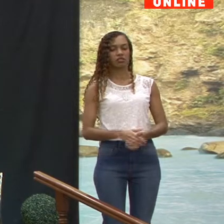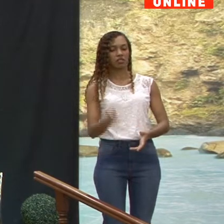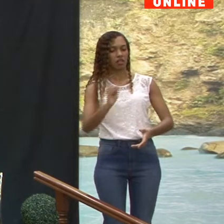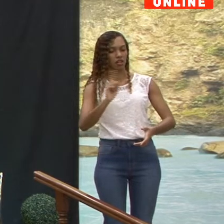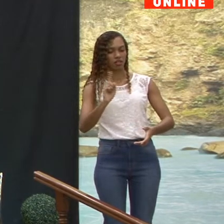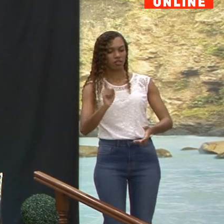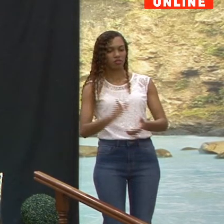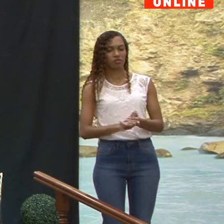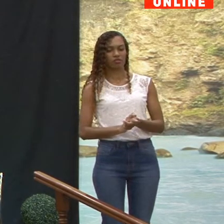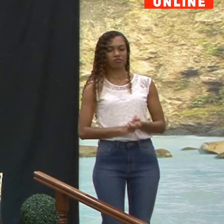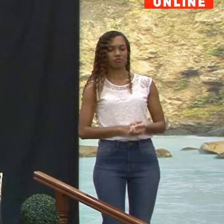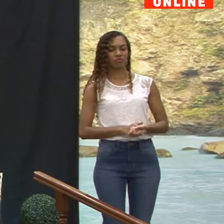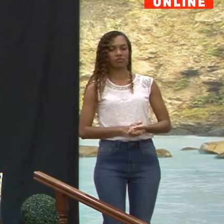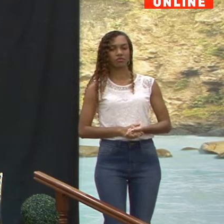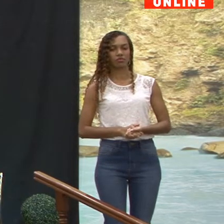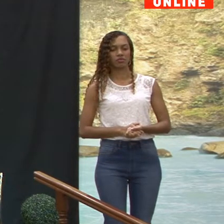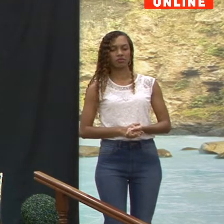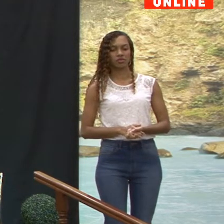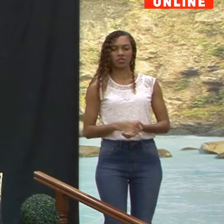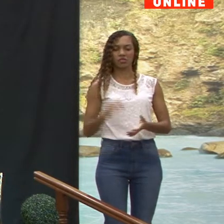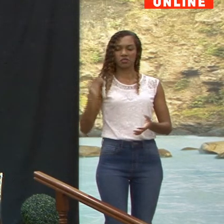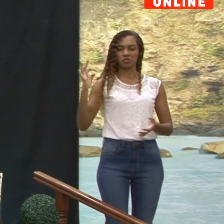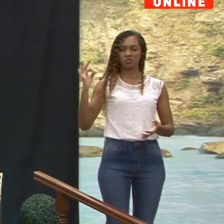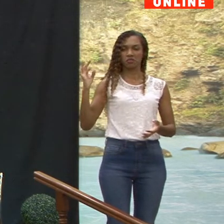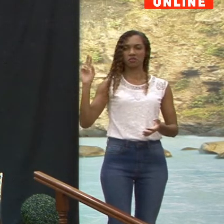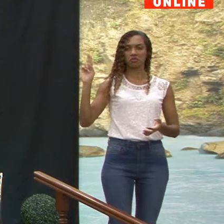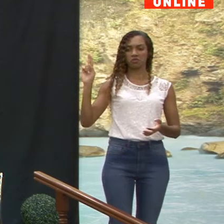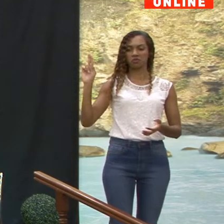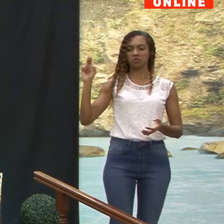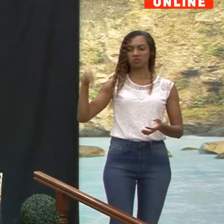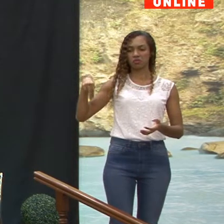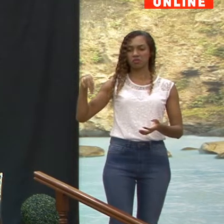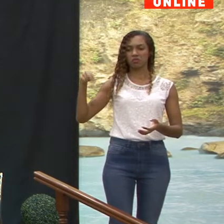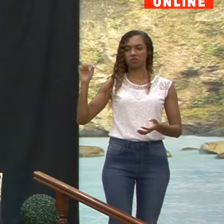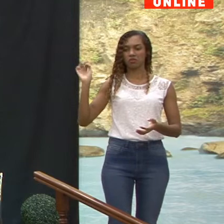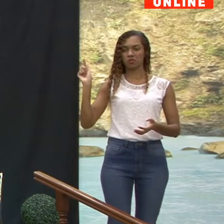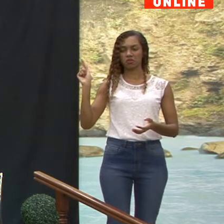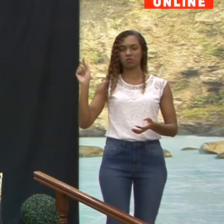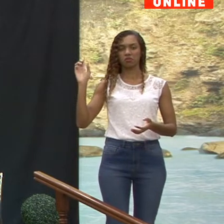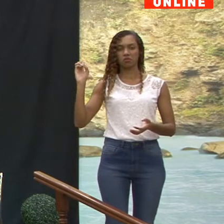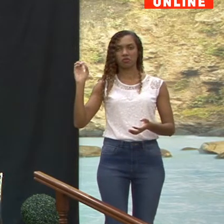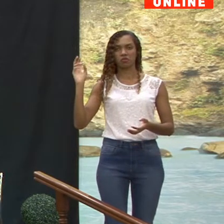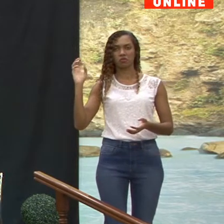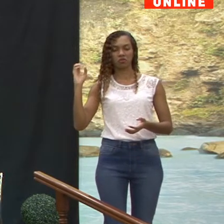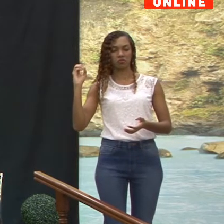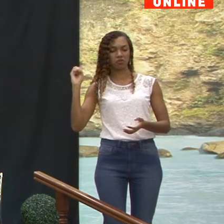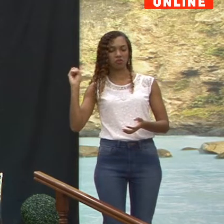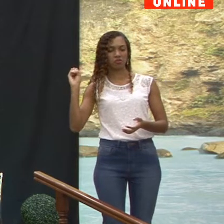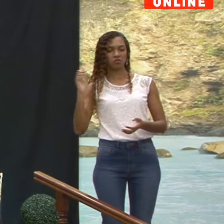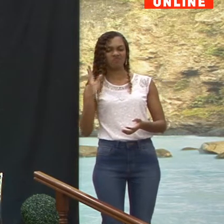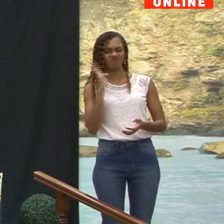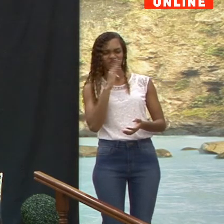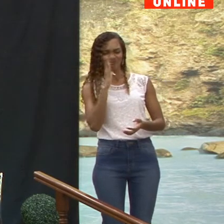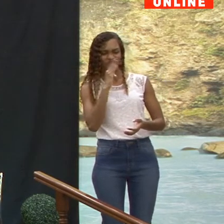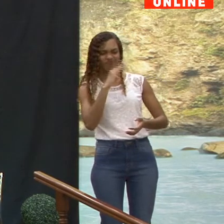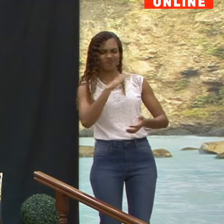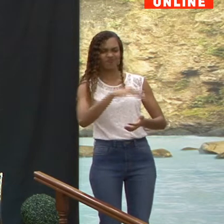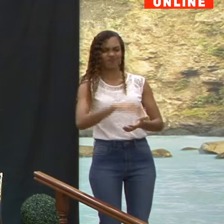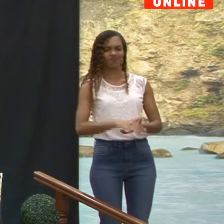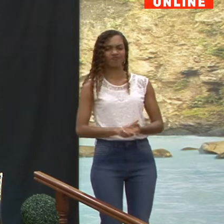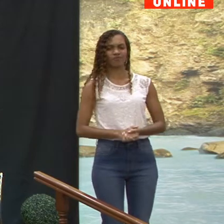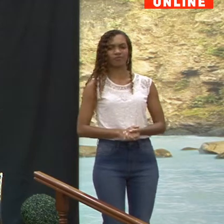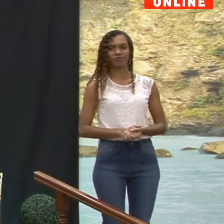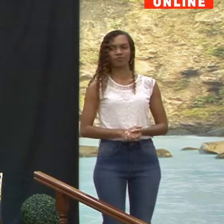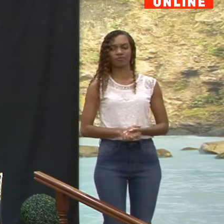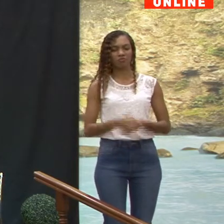sepsia correta, cria fungos. Fungos fede. Fungos fede.